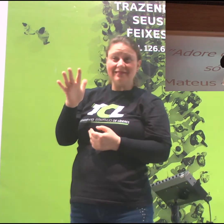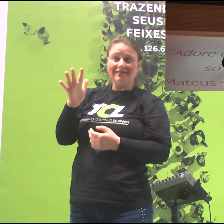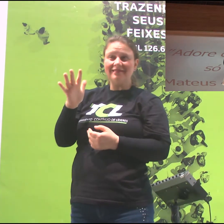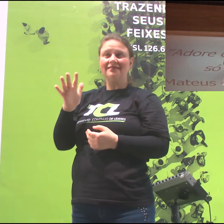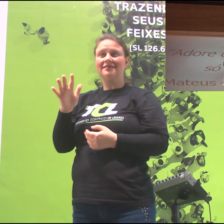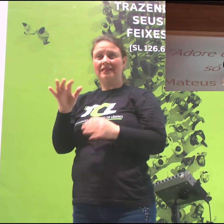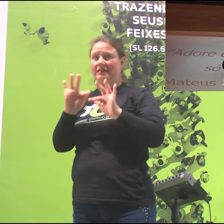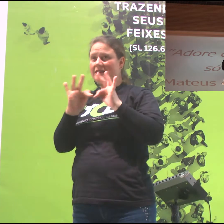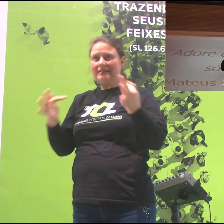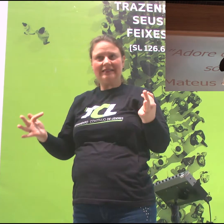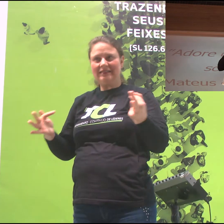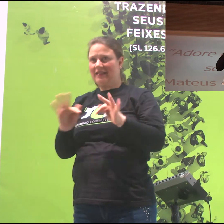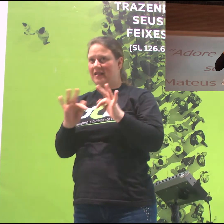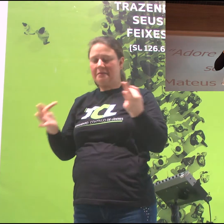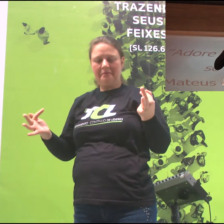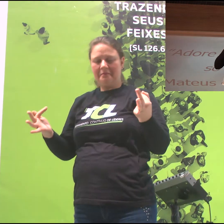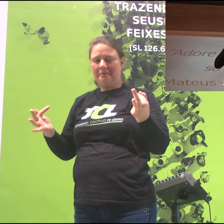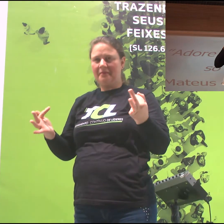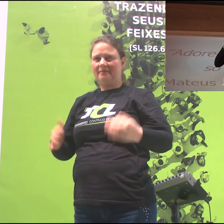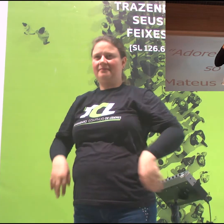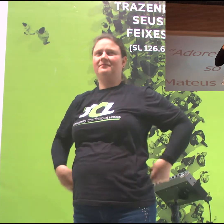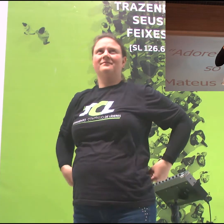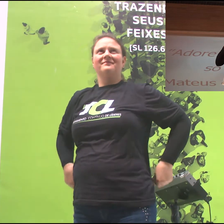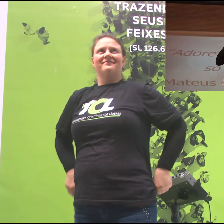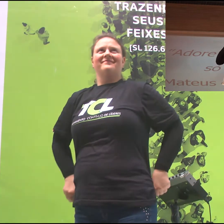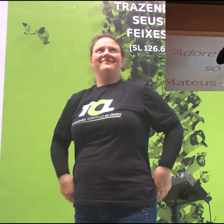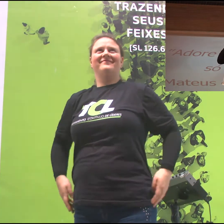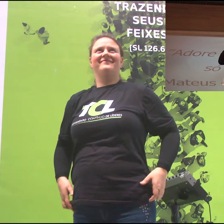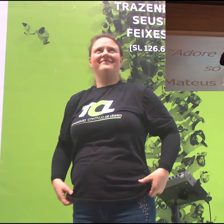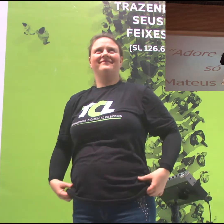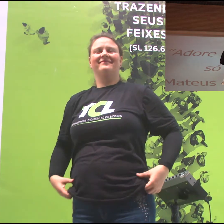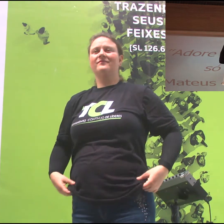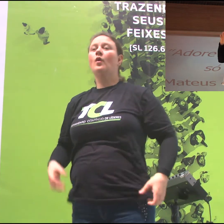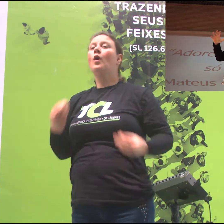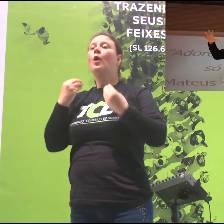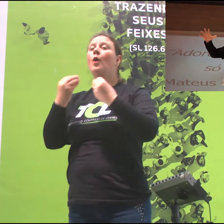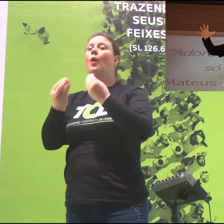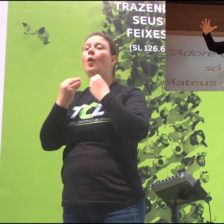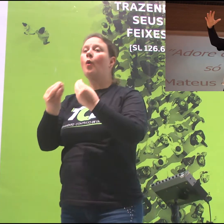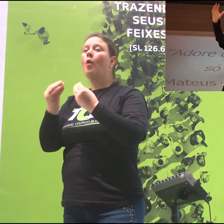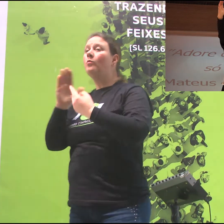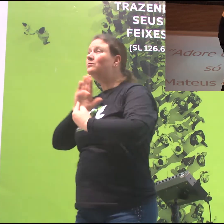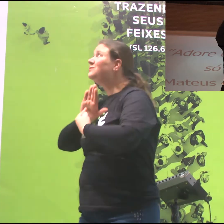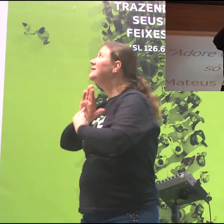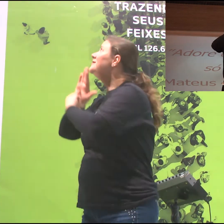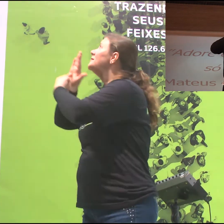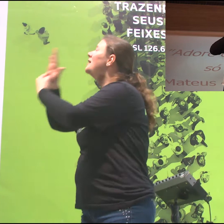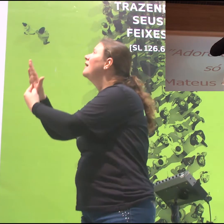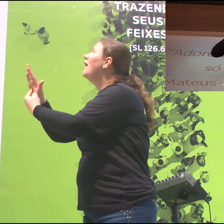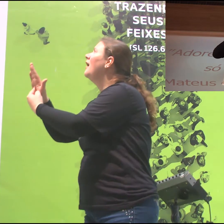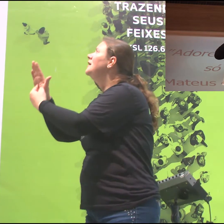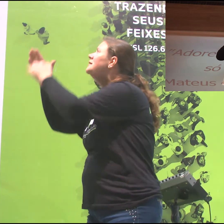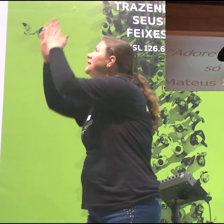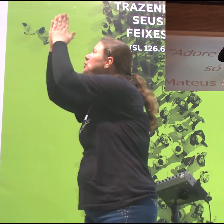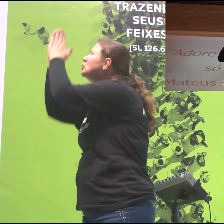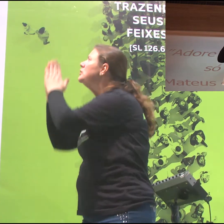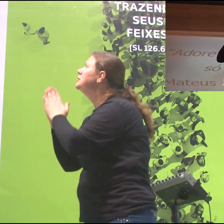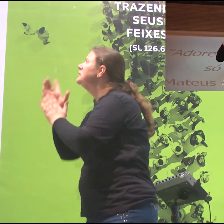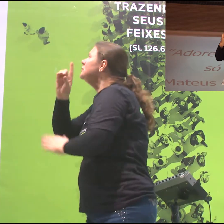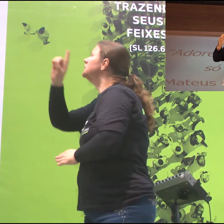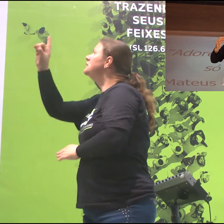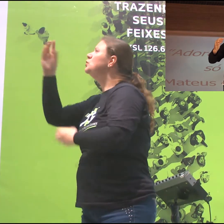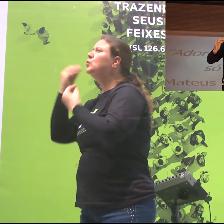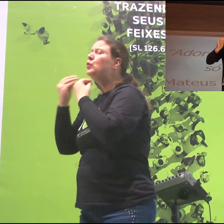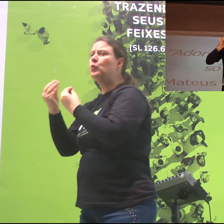que Jesus mencionou, quando lhe foi oferecido o domínio sobre todas as coisas nessa terra, né, se somente ele